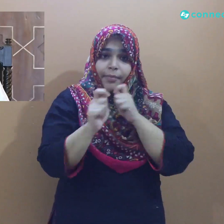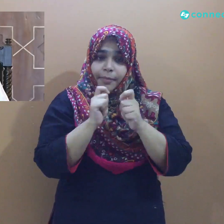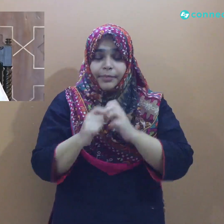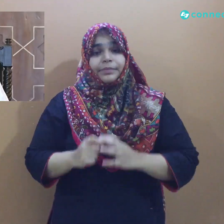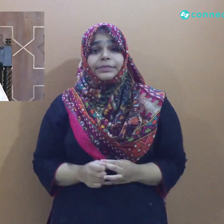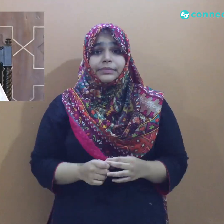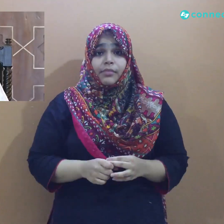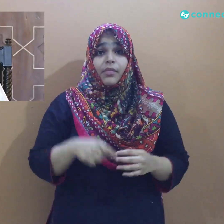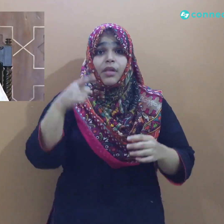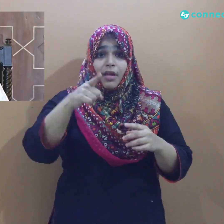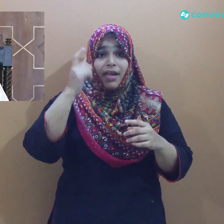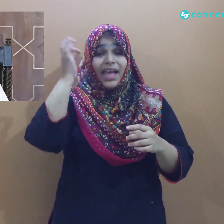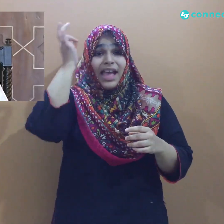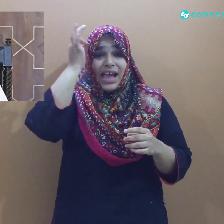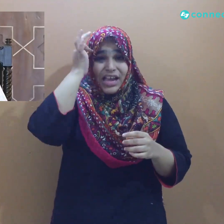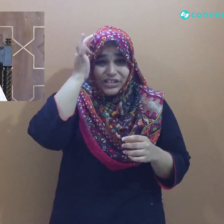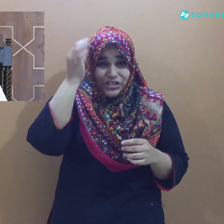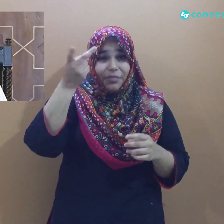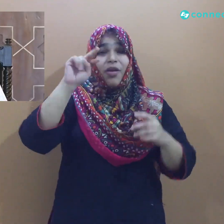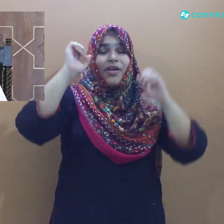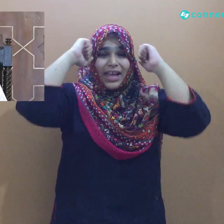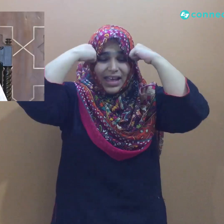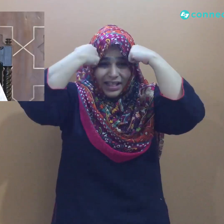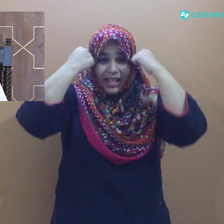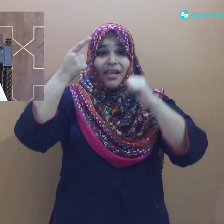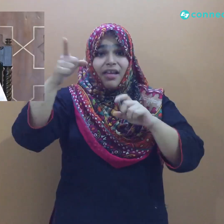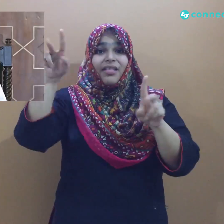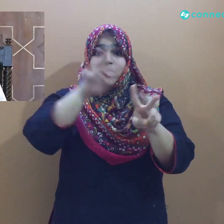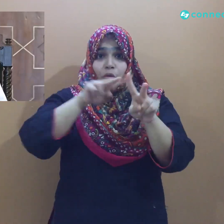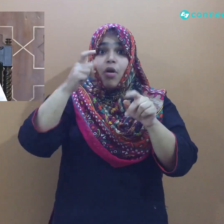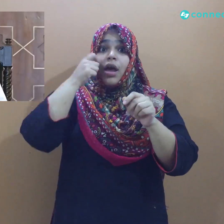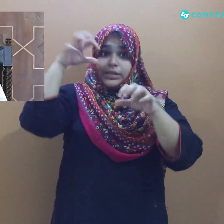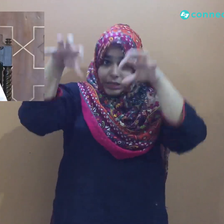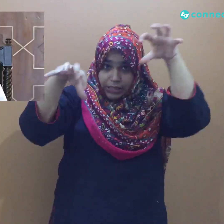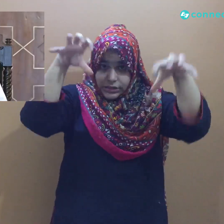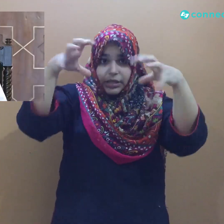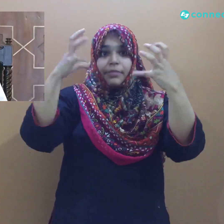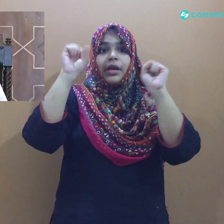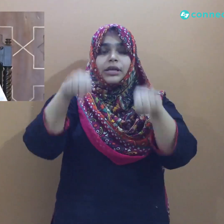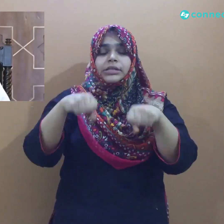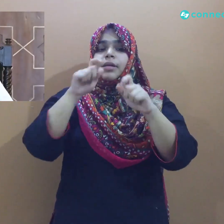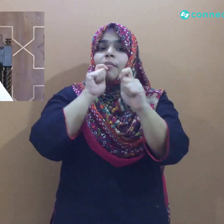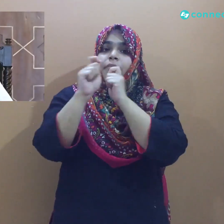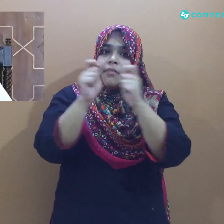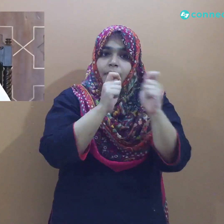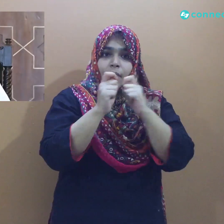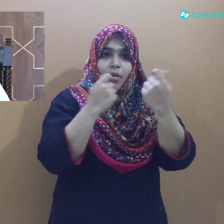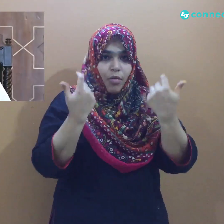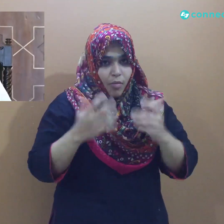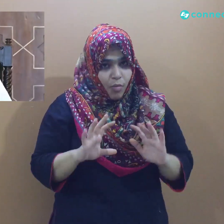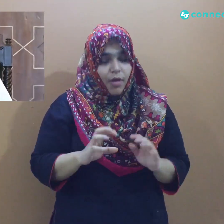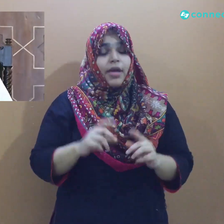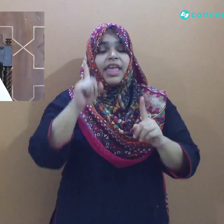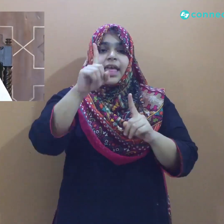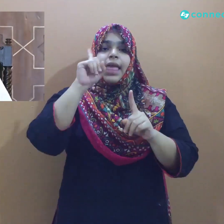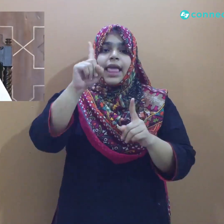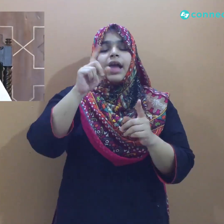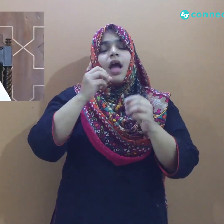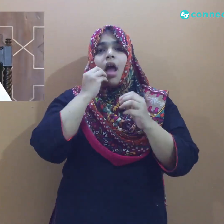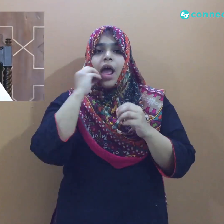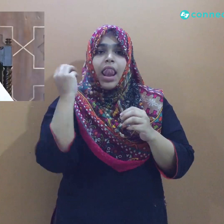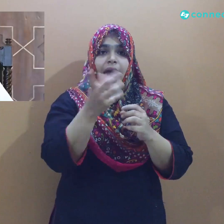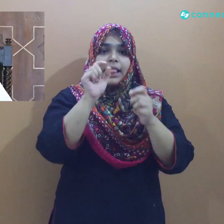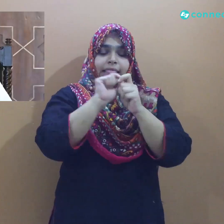صوبائی حکومتیں، آزاد جموں کشمیر، گلگت بلتستان، ان سب جگہوں سے جو گفتگو ہوئی اس کے بعد ایک مشترکہ